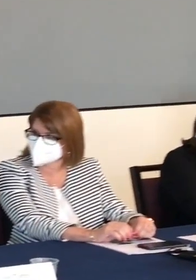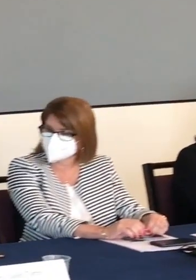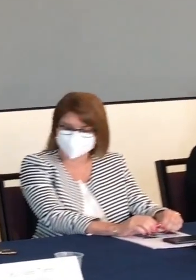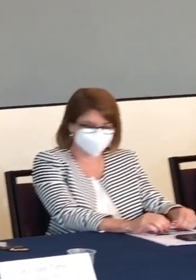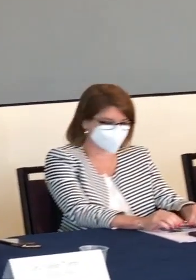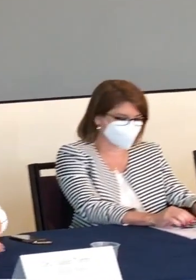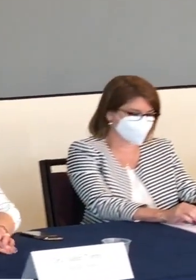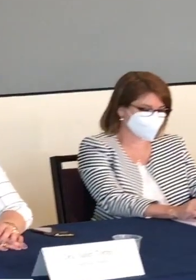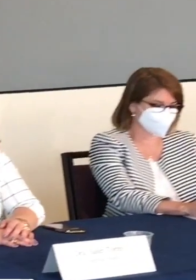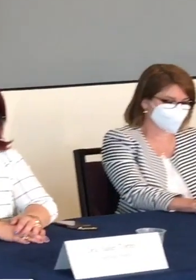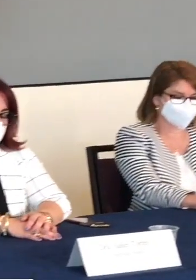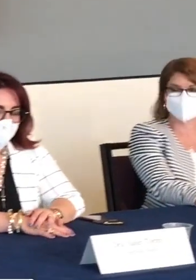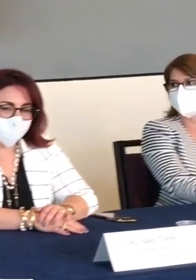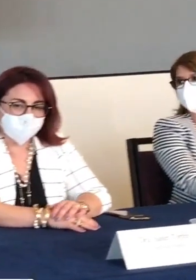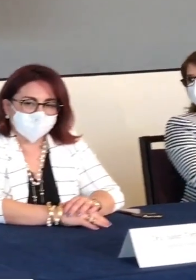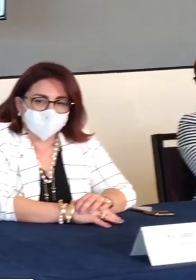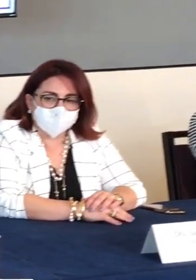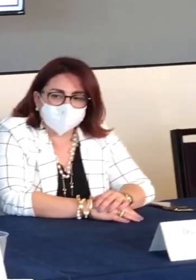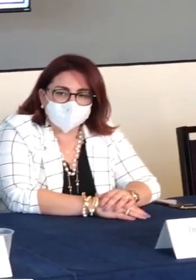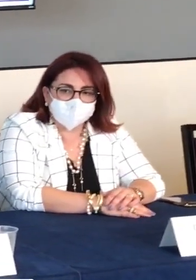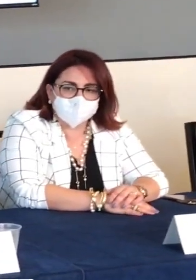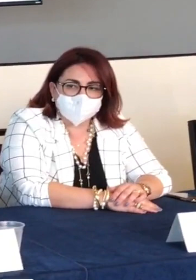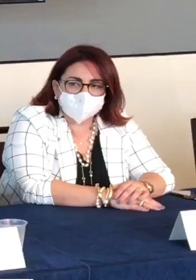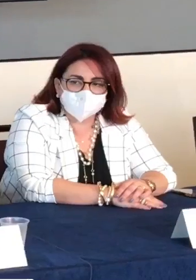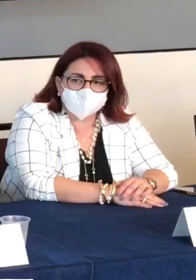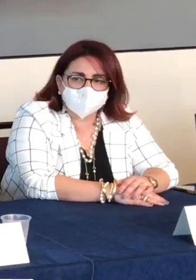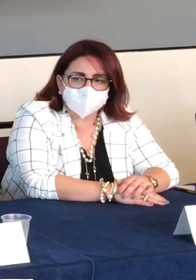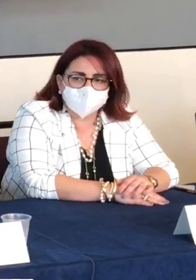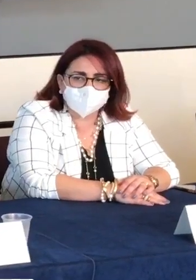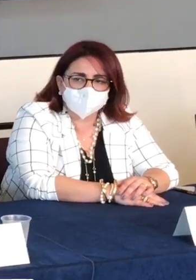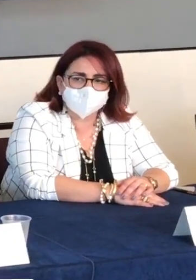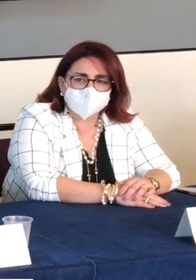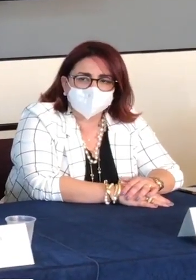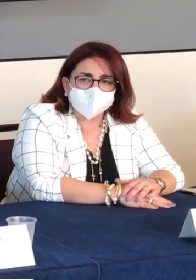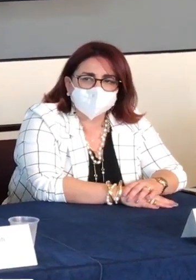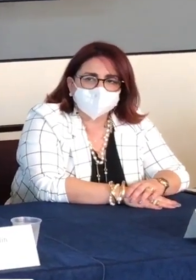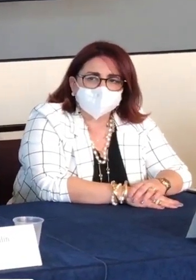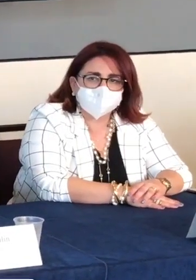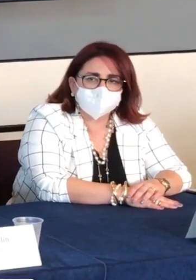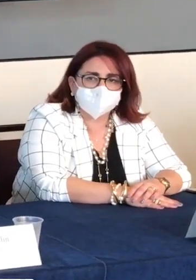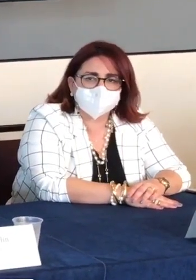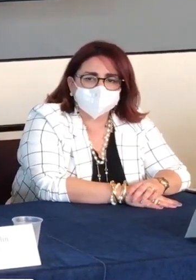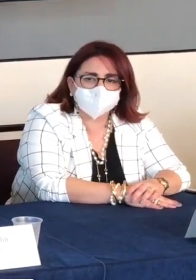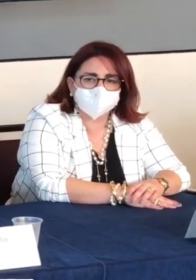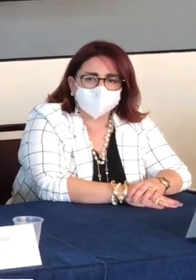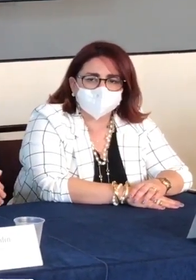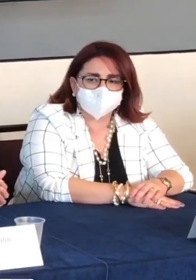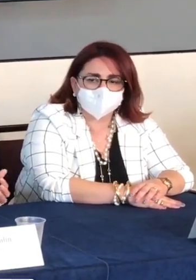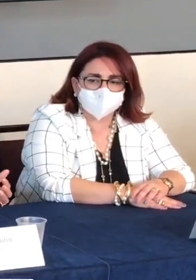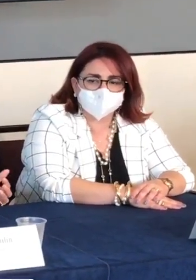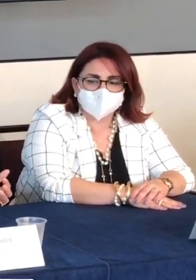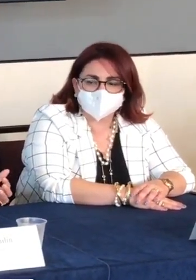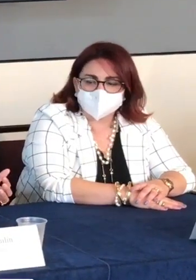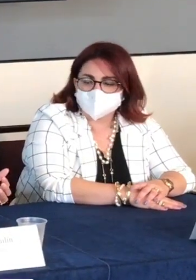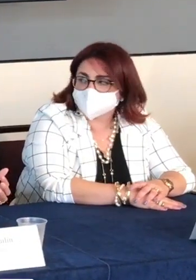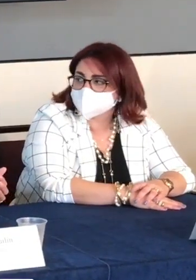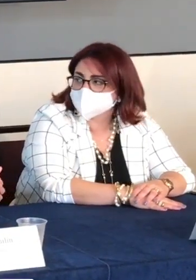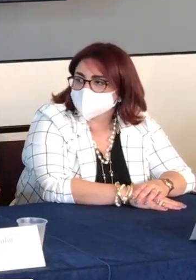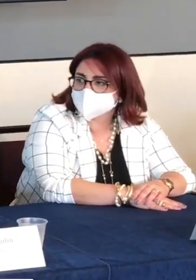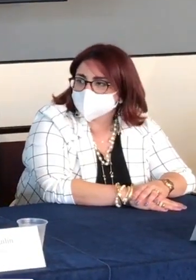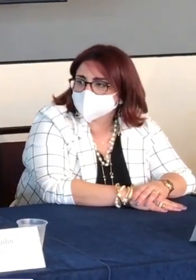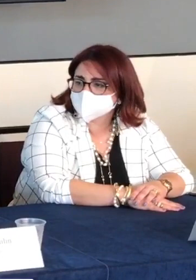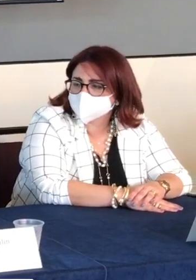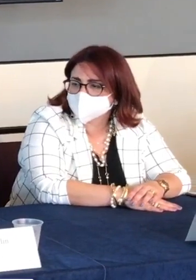Tengo que empezar diciendo que en la comunidad de pediatras estamos acostumbrados al uso de